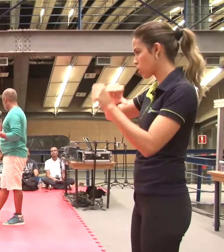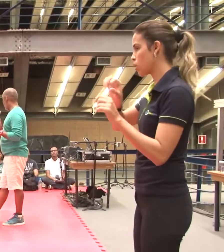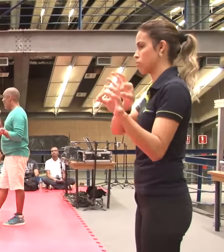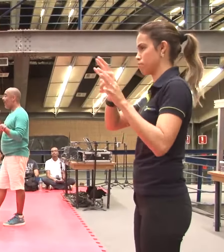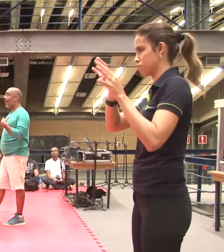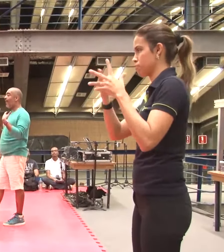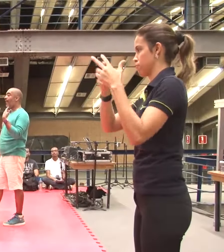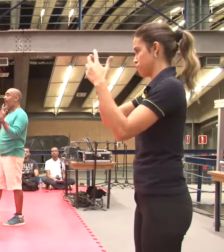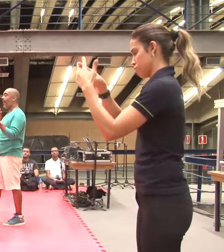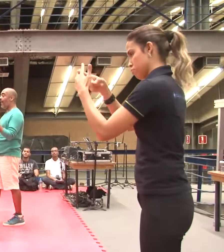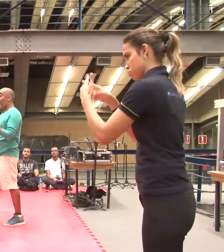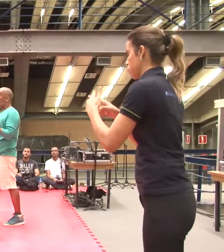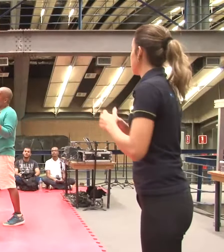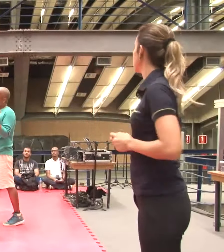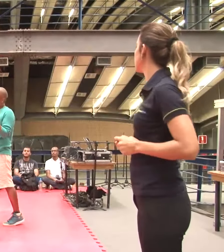né?